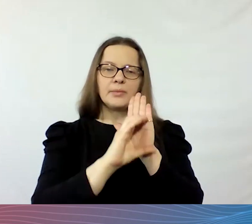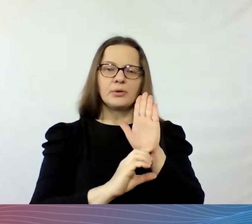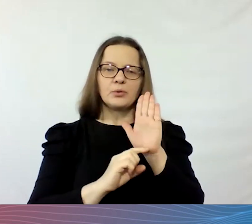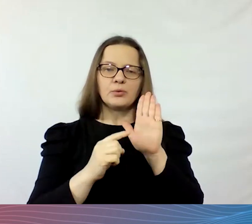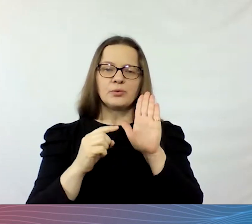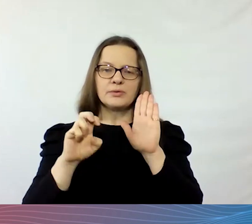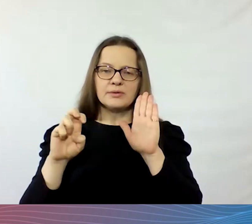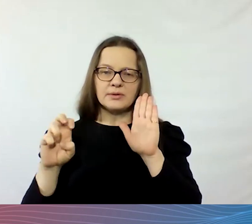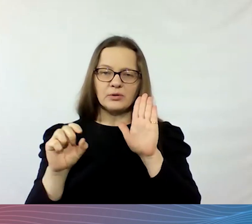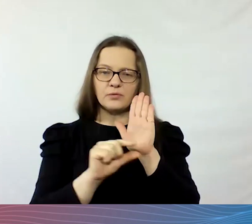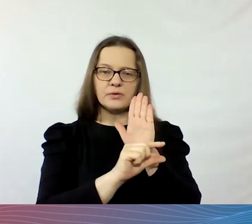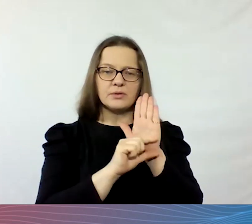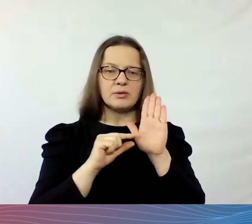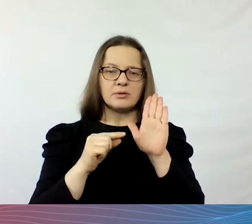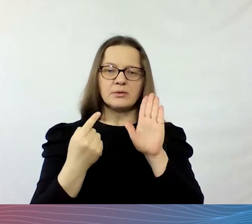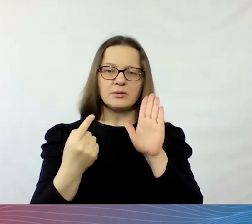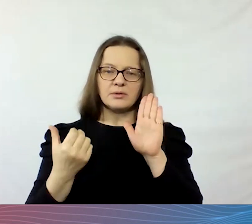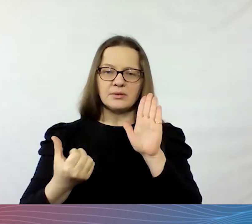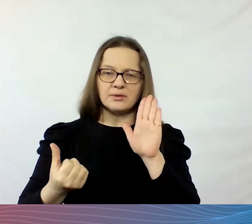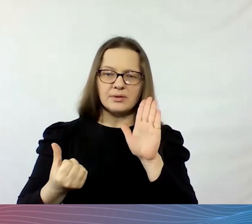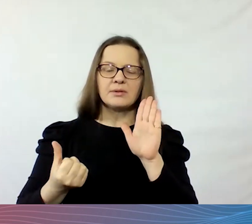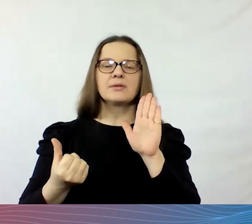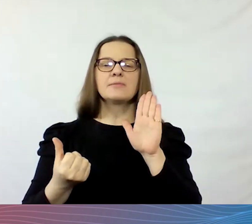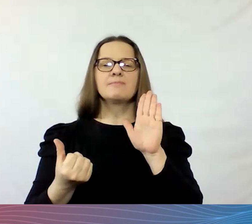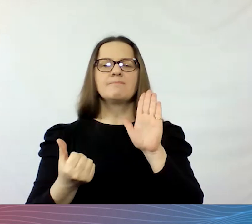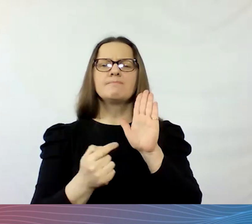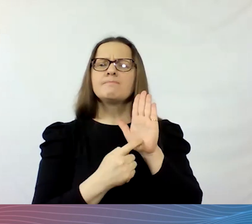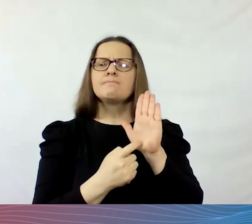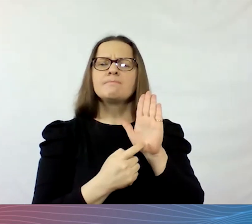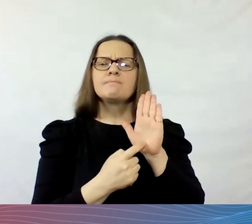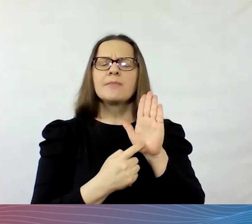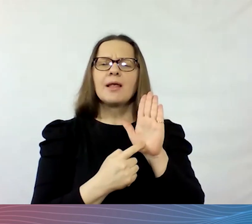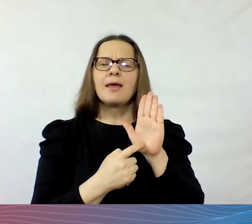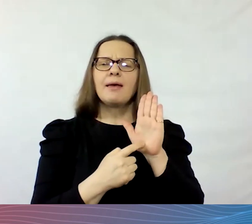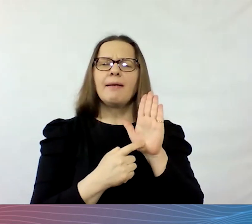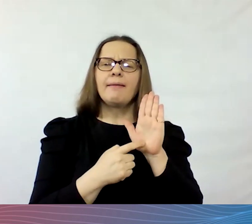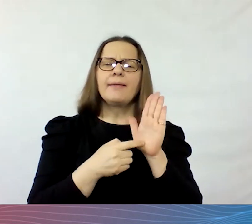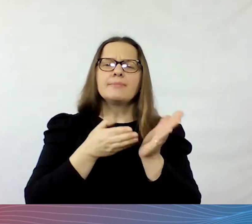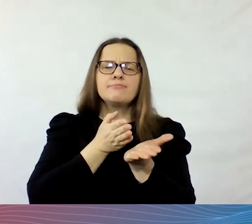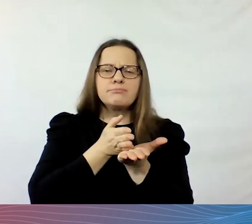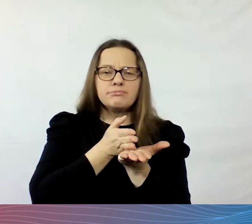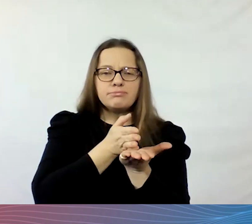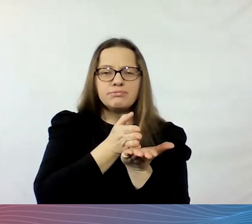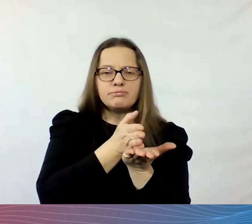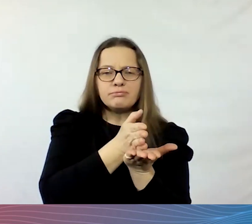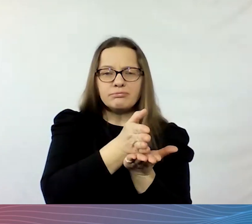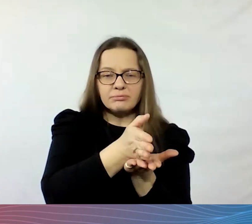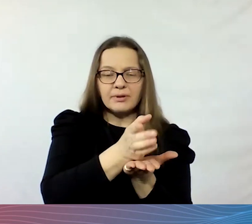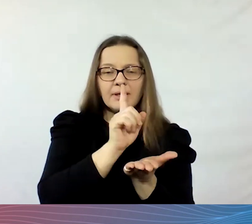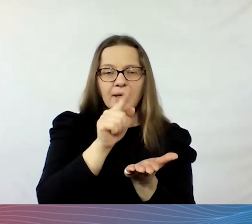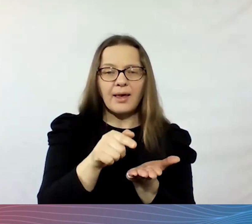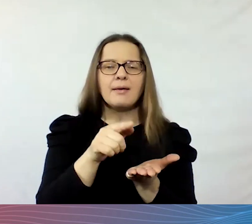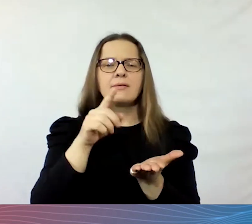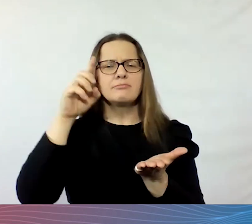Versículo 16. Esse andar aqui no versículo 16 é o andar peripatel, tá? Aqui diz: digo,